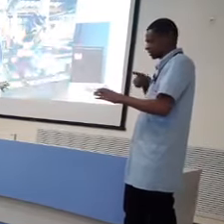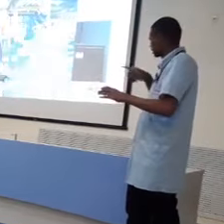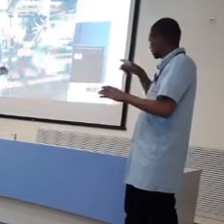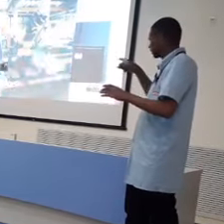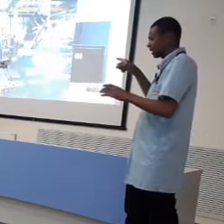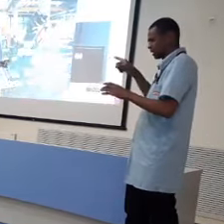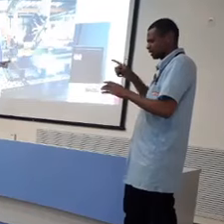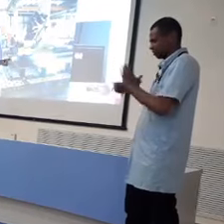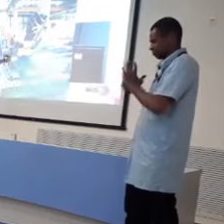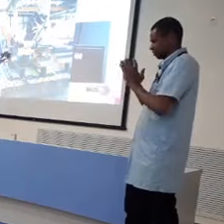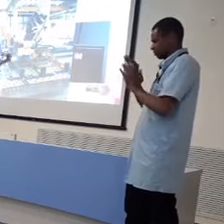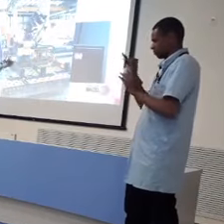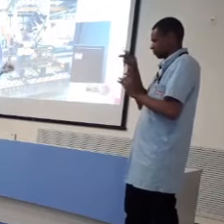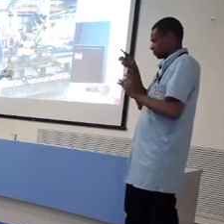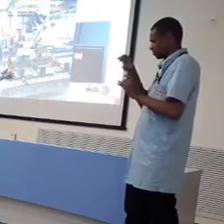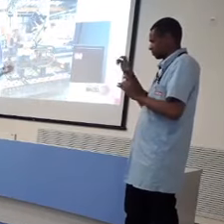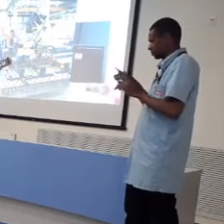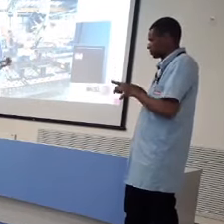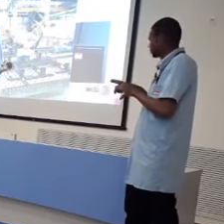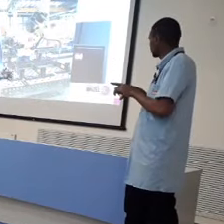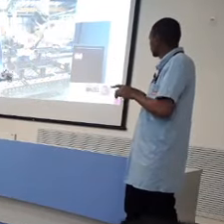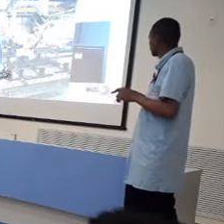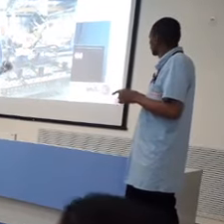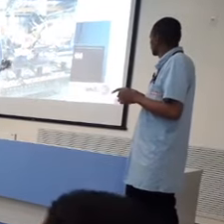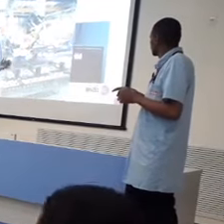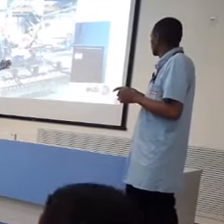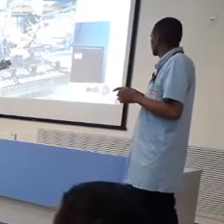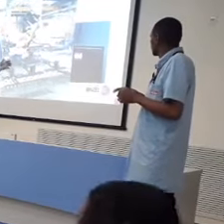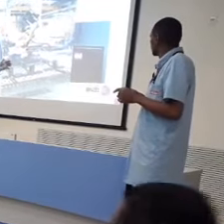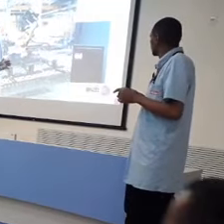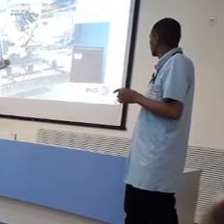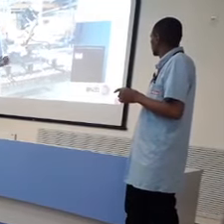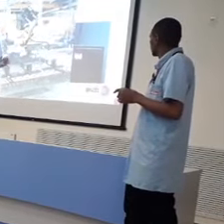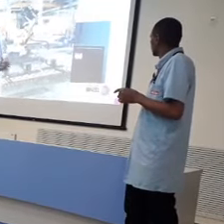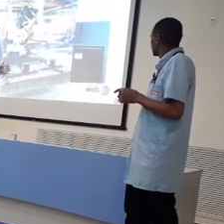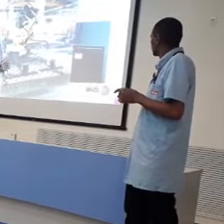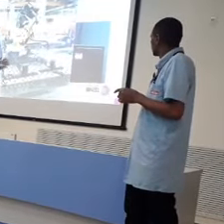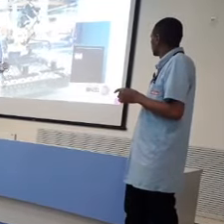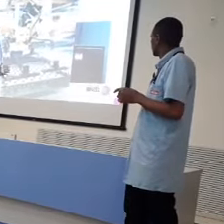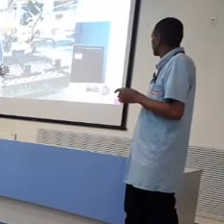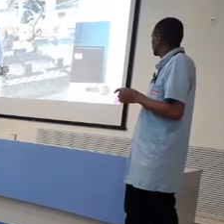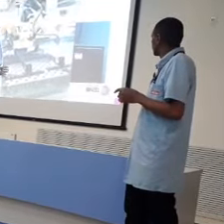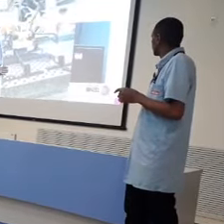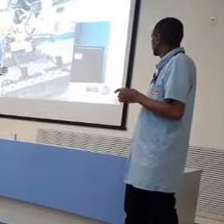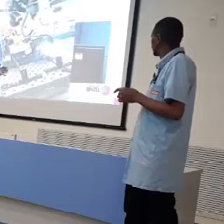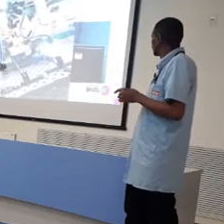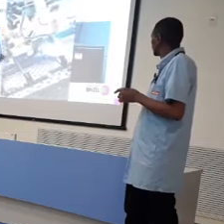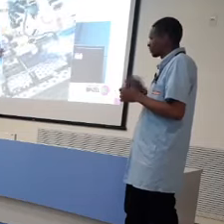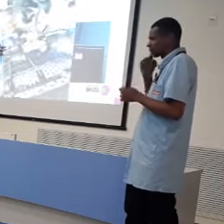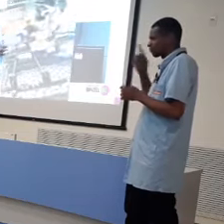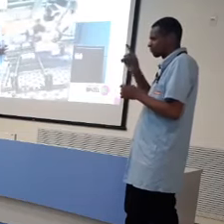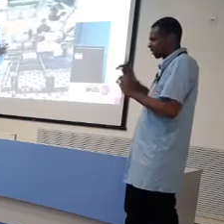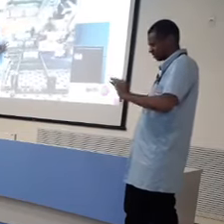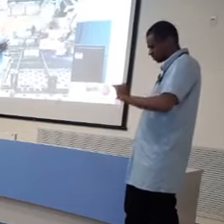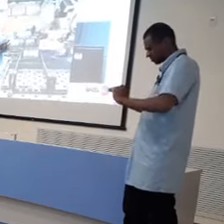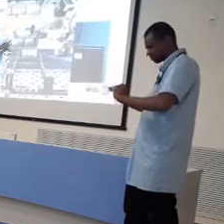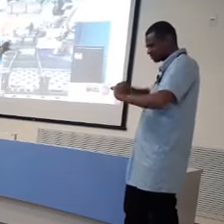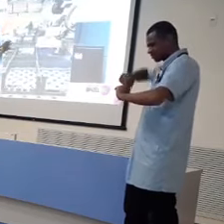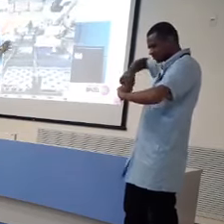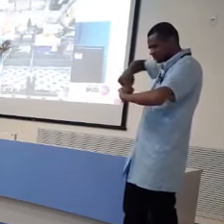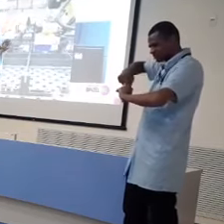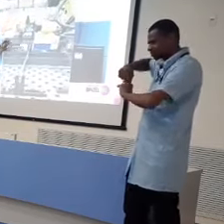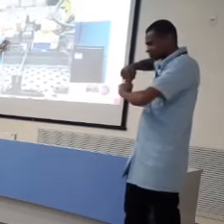comercializa. Então você vê que tem uma peça que ela já está fixada aqui. E na